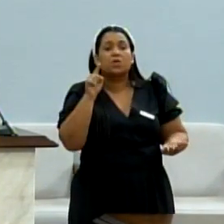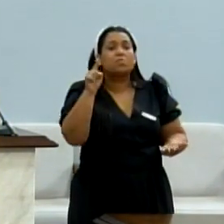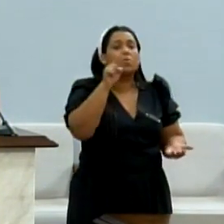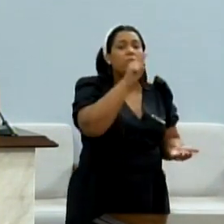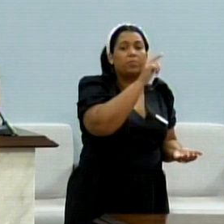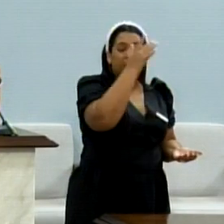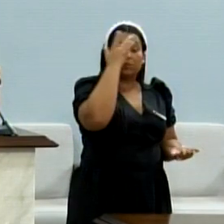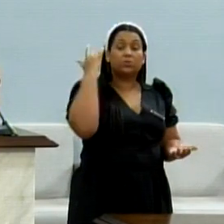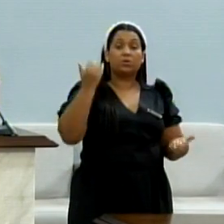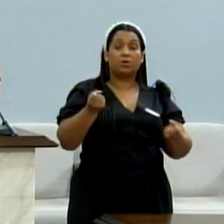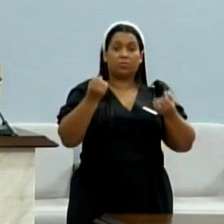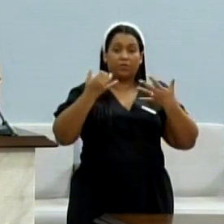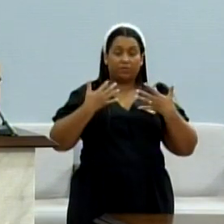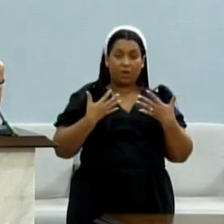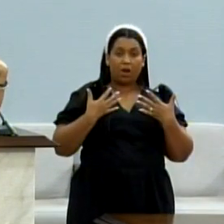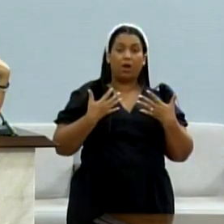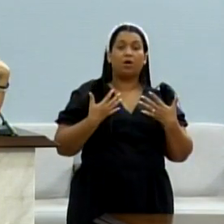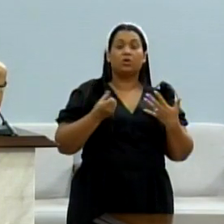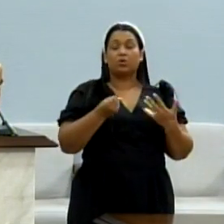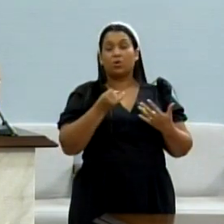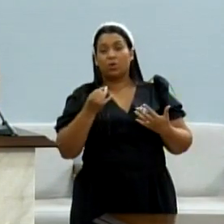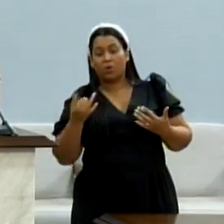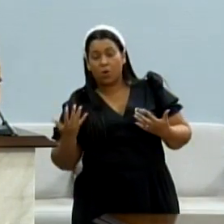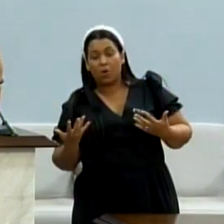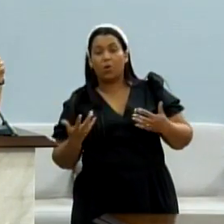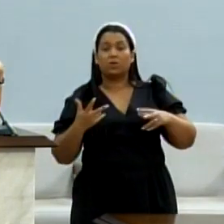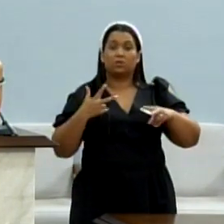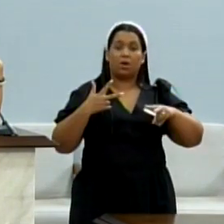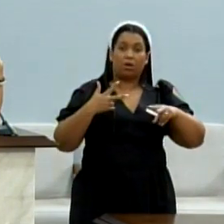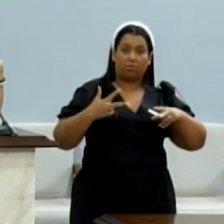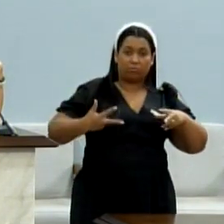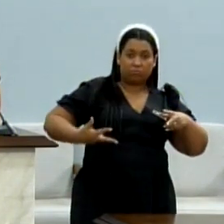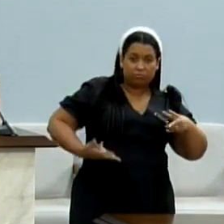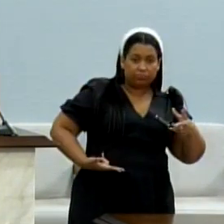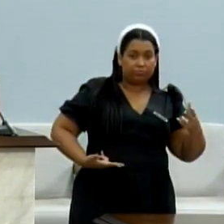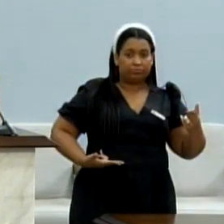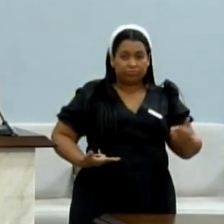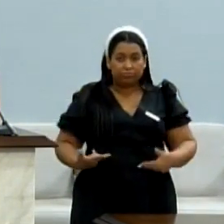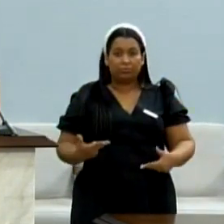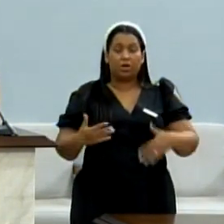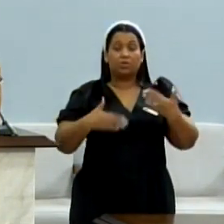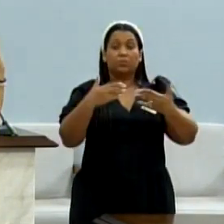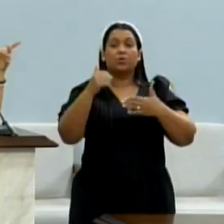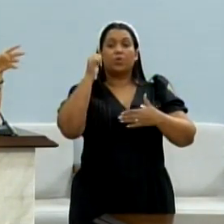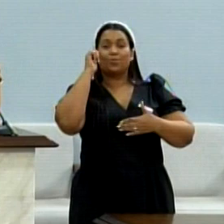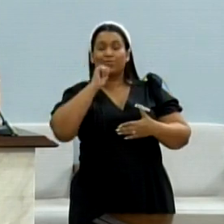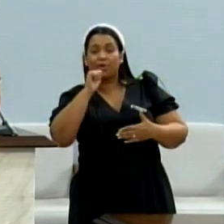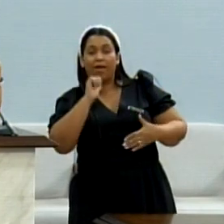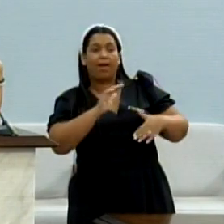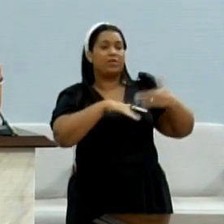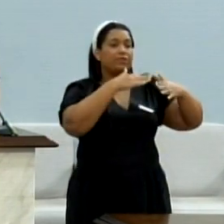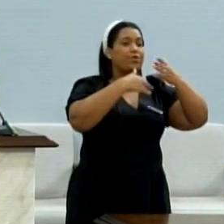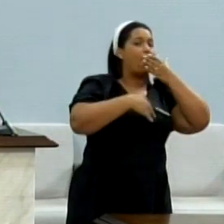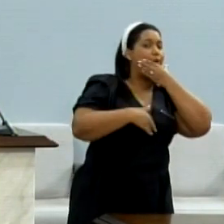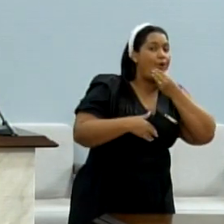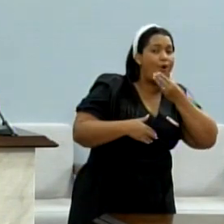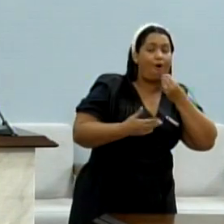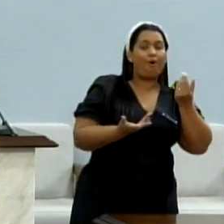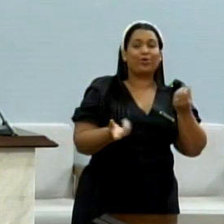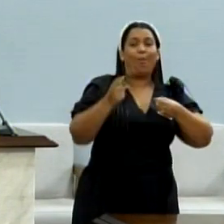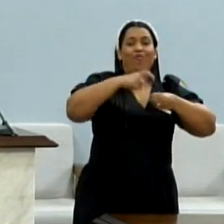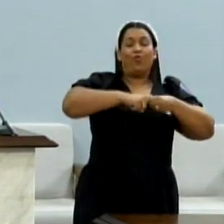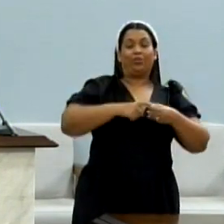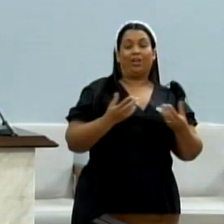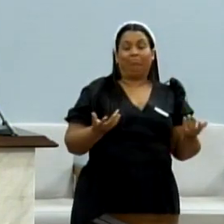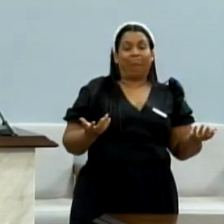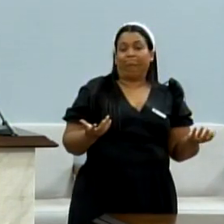e elas me contaram que tinham, algumas tinham sido operadas e depois se desenvolveram mais como mulher ou como homem, não tinha como reverter.